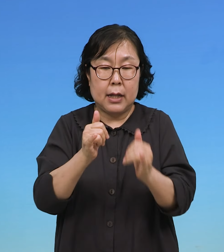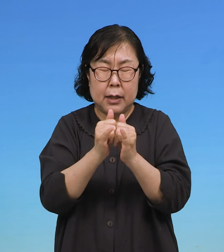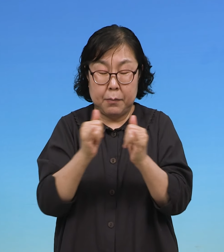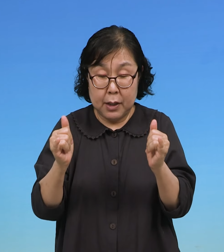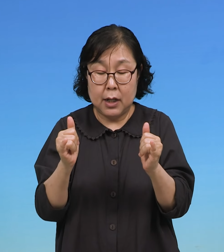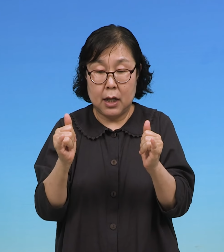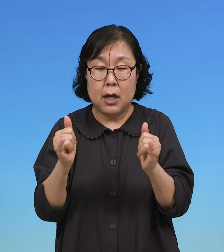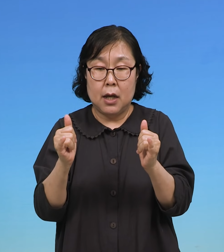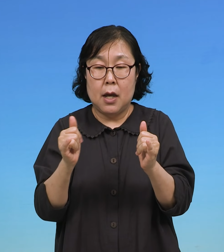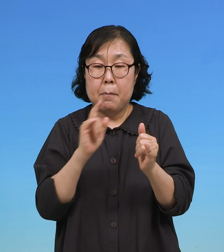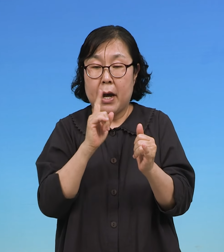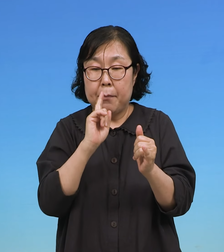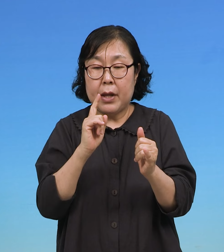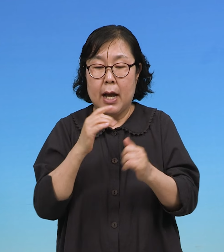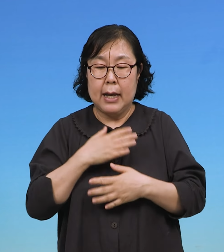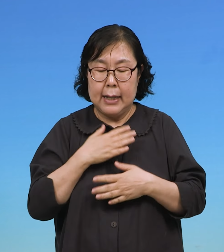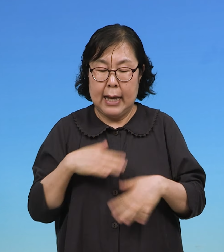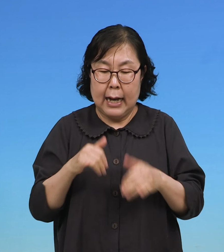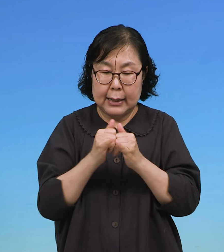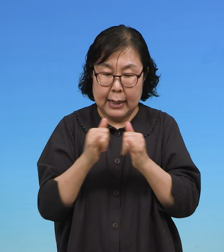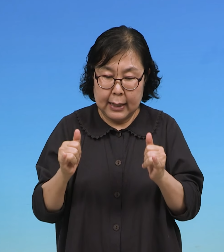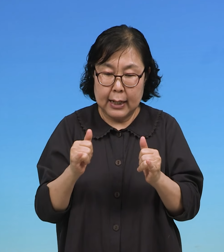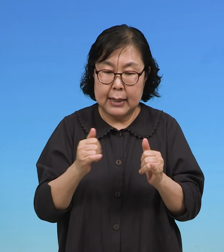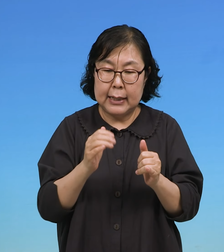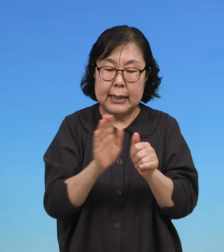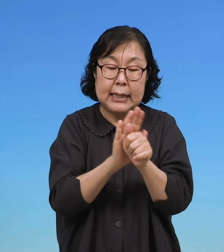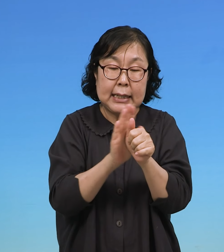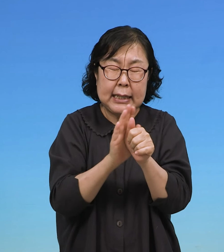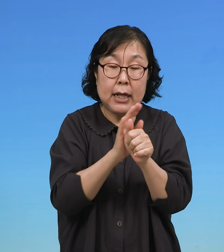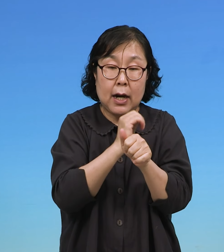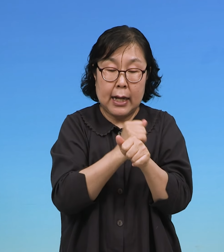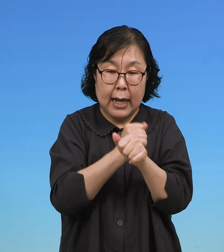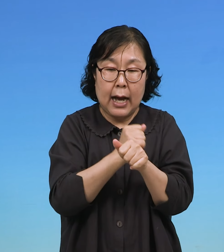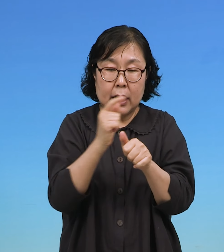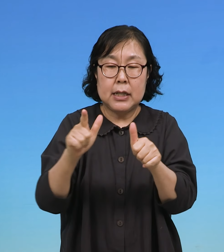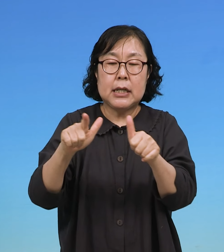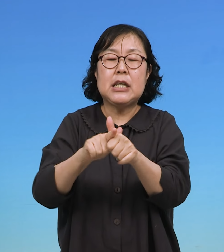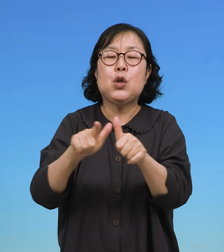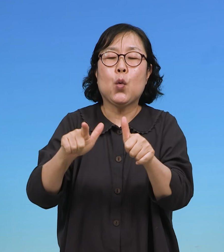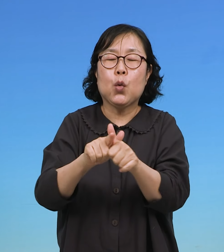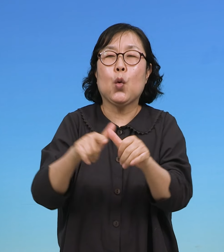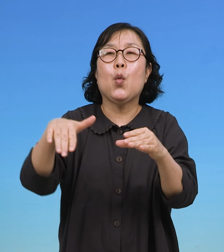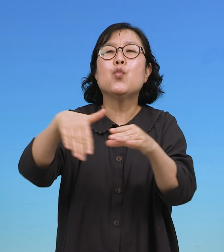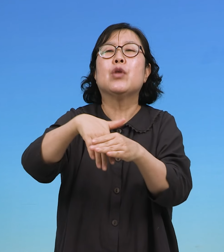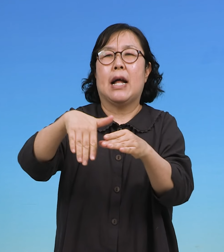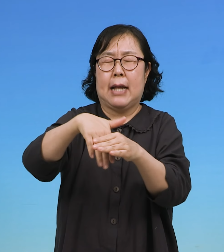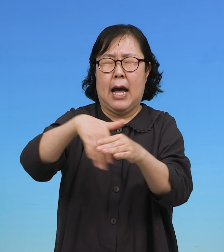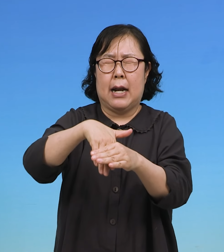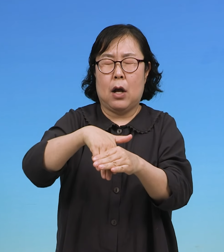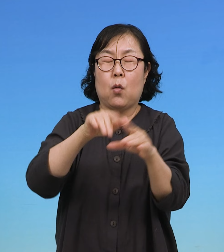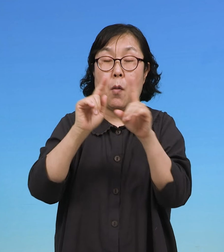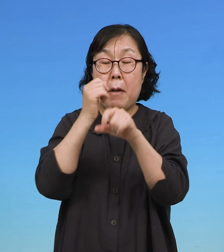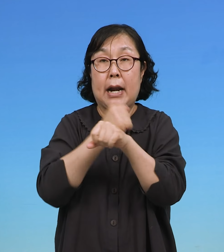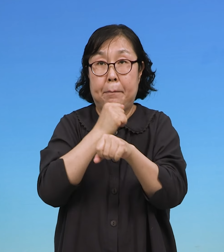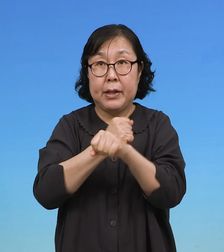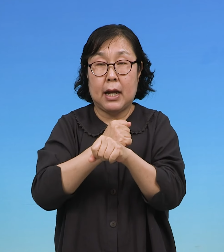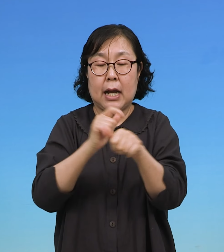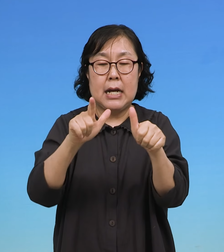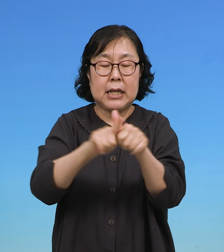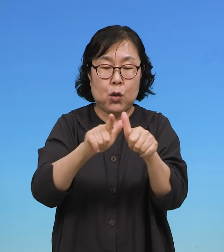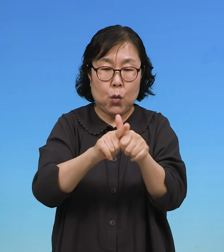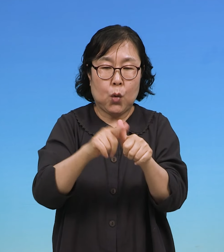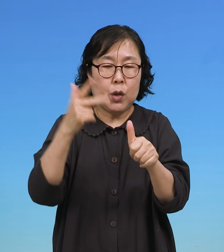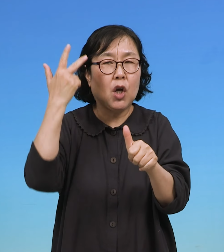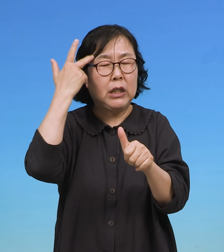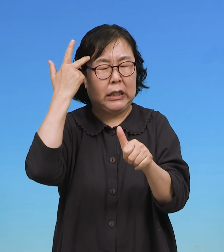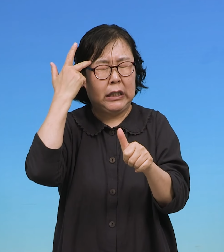이야기를 해요. 미국 사람들은 약자에게 진짜 친절하다고. 근데 꼭 하는 이야기가 이게 기독교 문화라는 겁니다. 이게